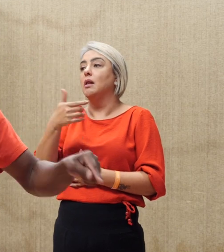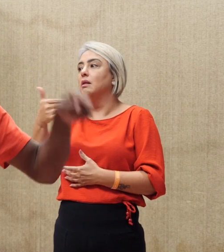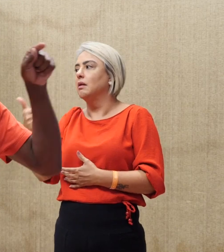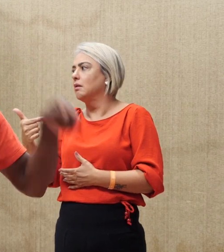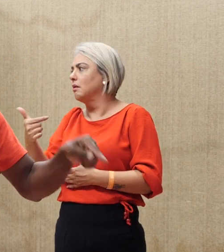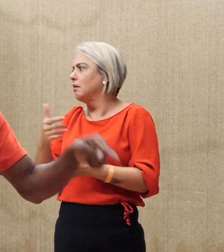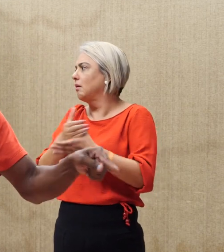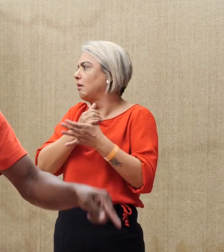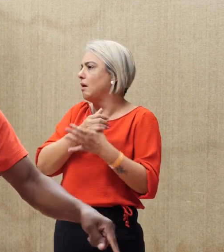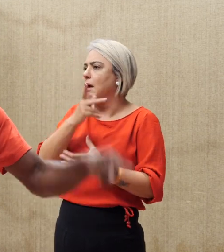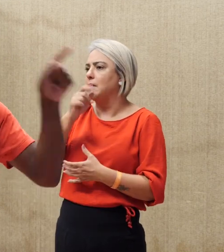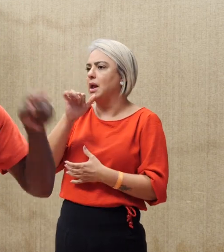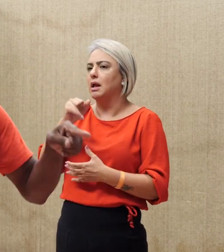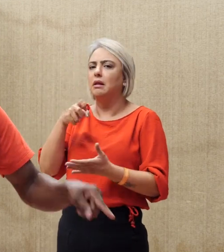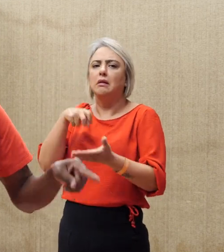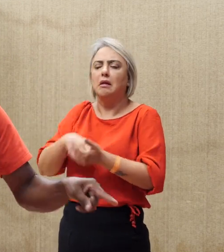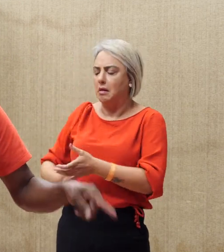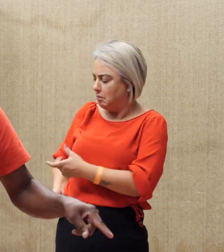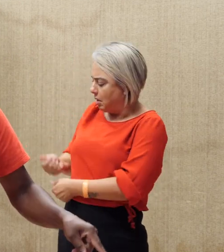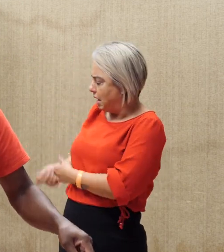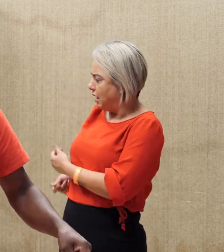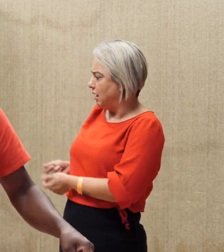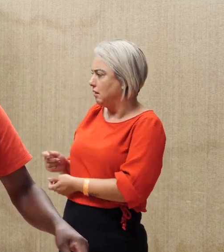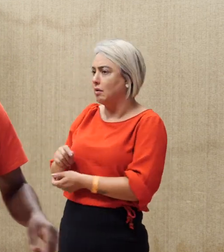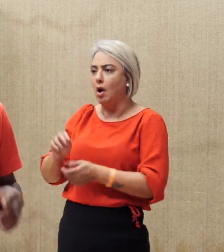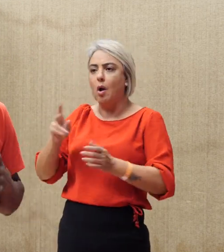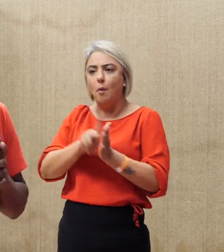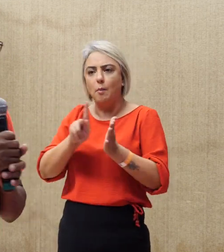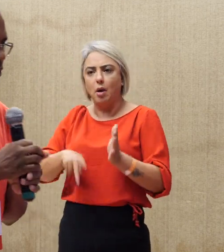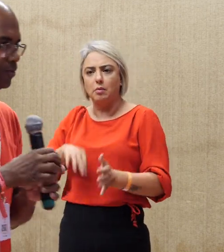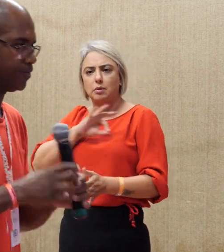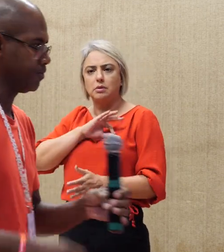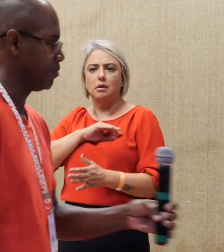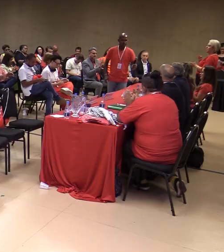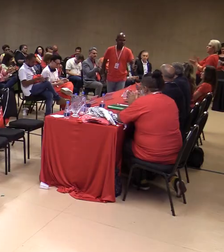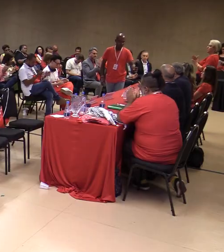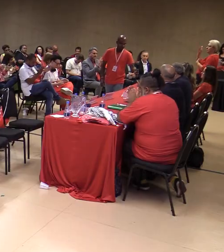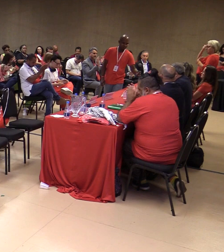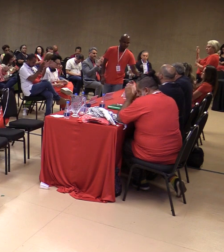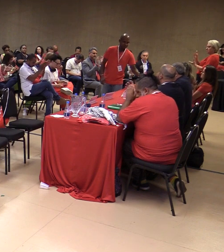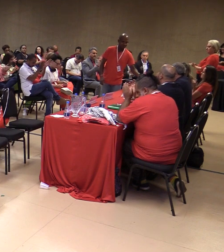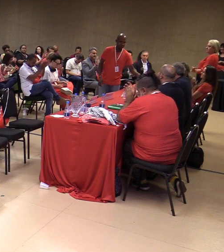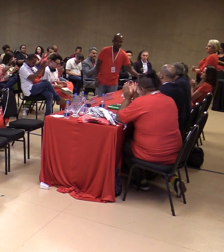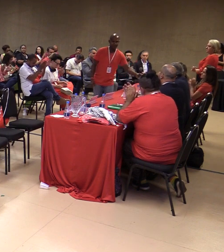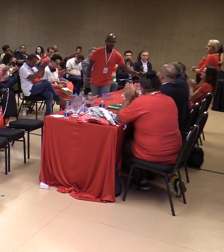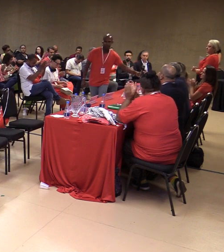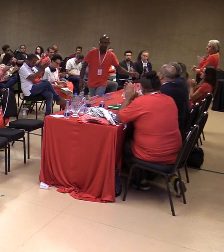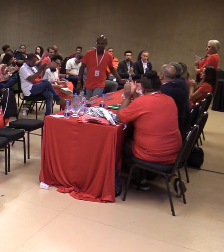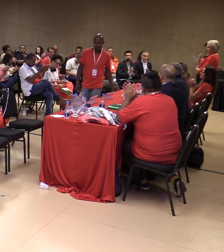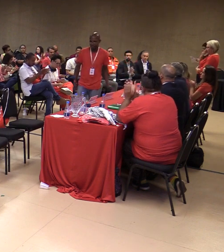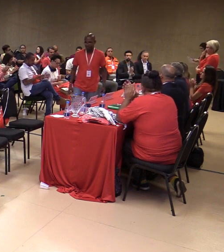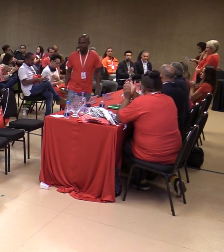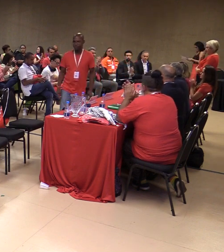esses policiais têm que pagar essa dívida, não tem que ser o Estado que tem que pagar. Muito obrigado.